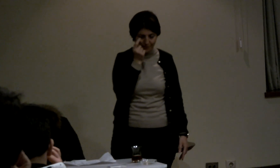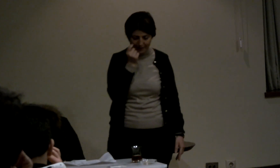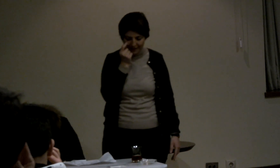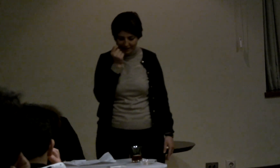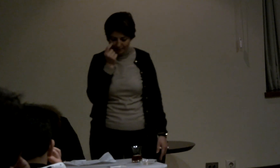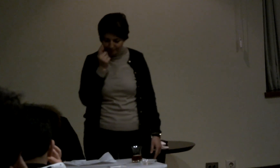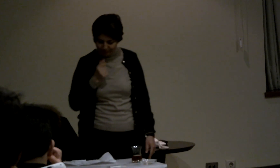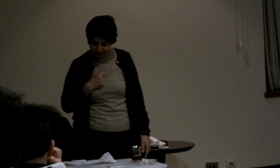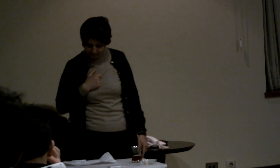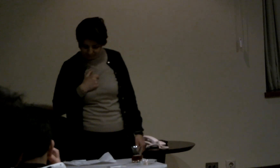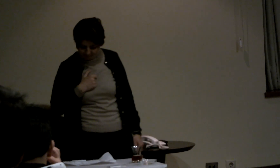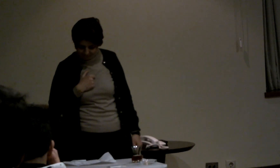özlemek.